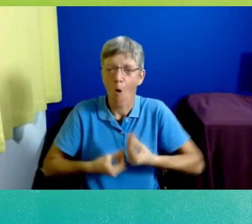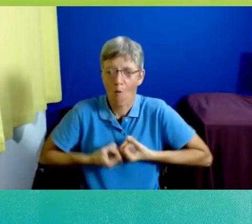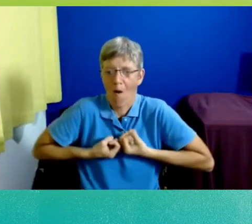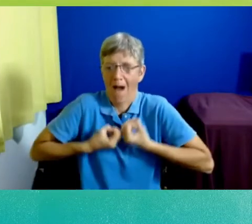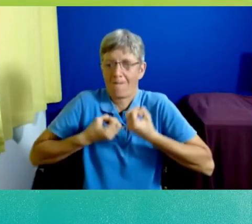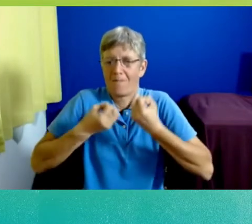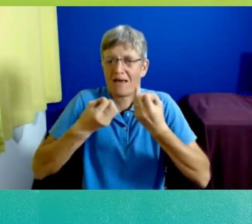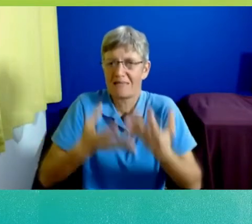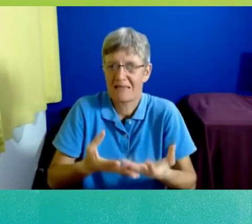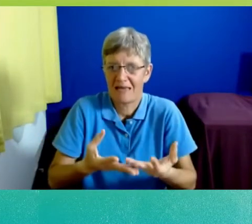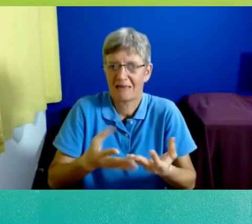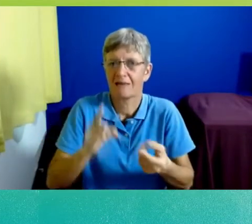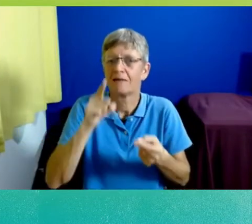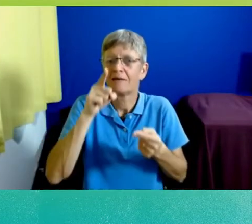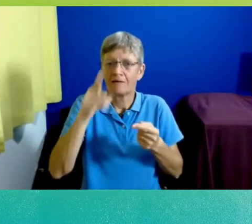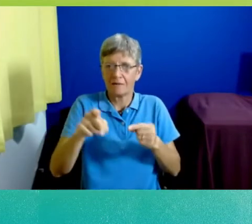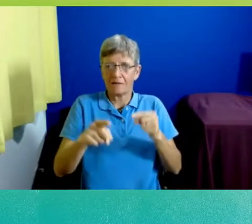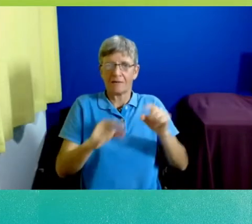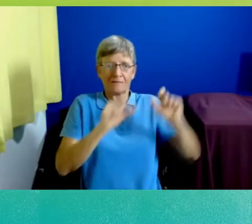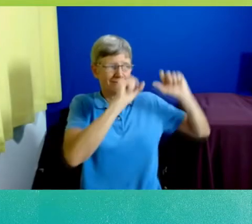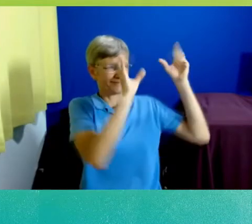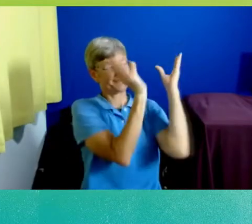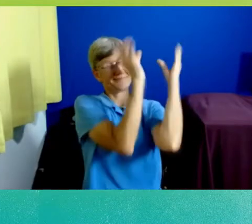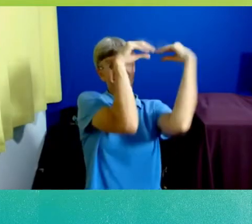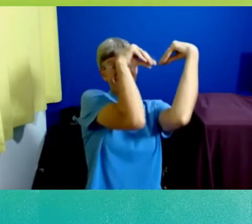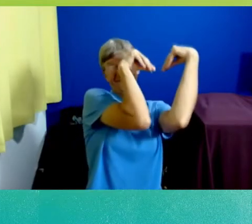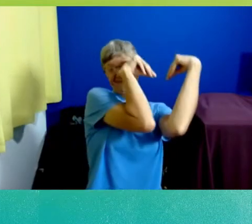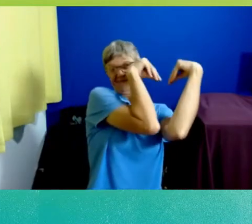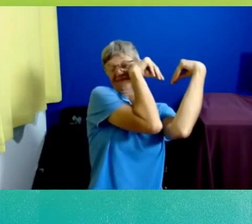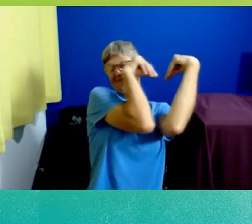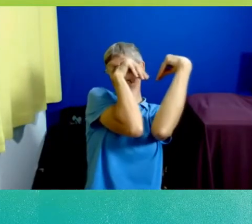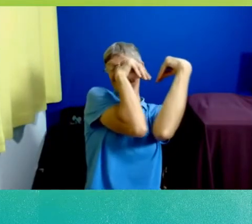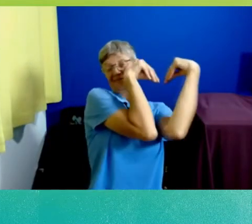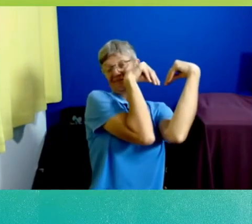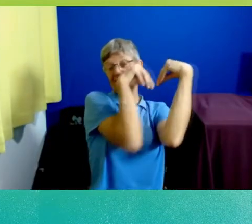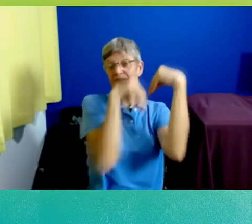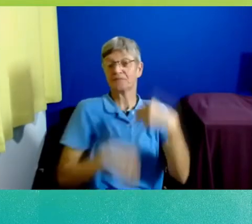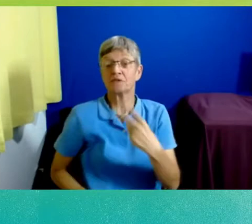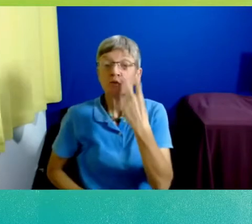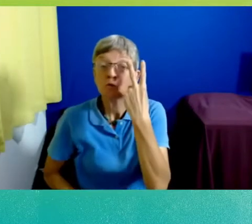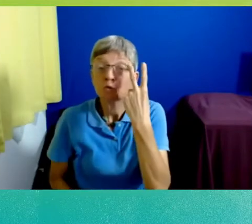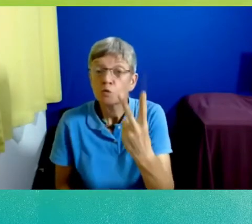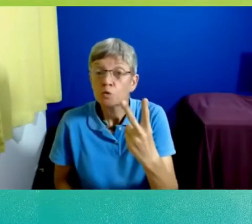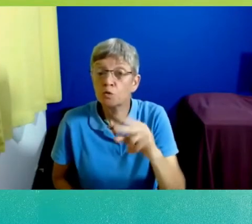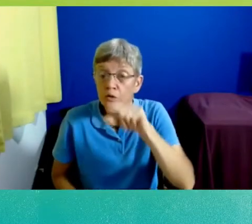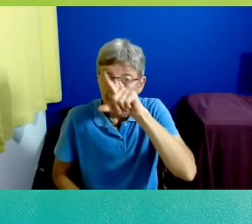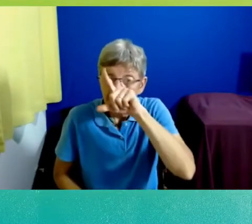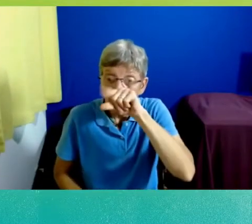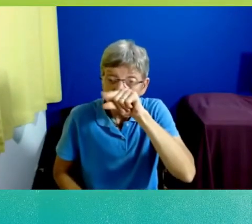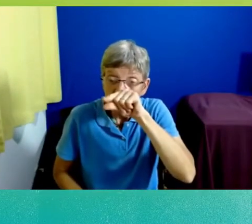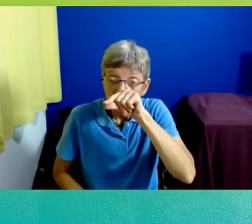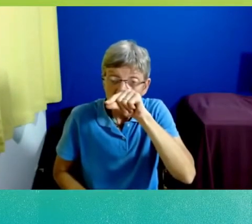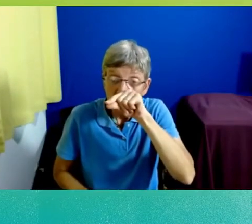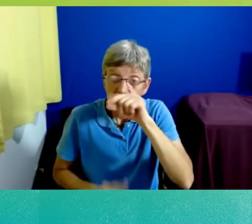expressão, tá, as imitações. Veja na imagem.